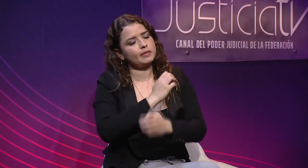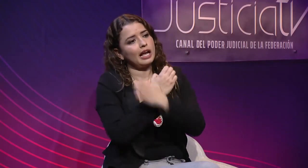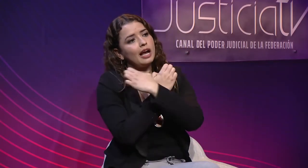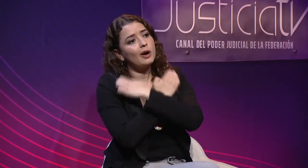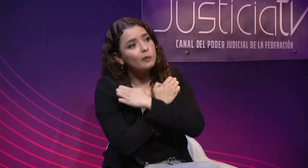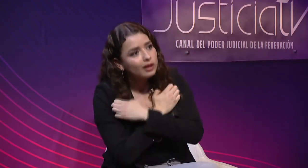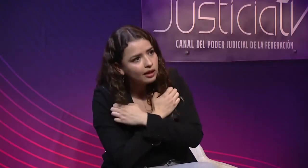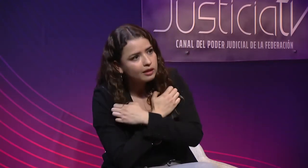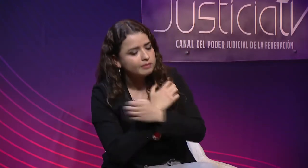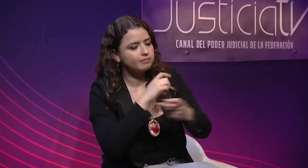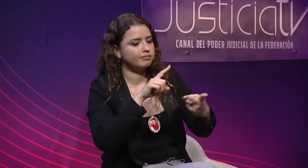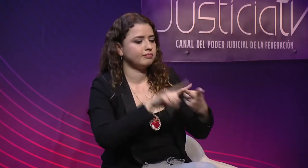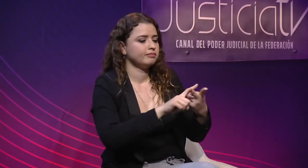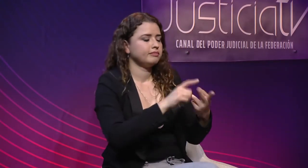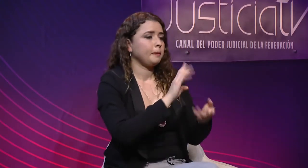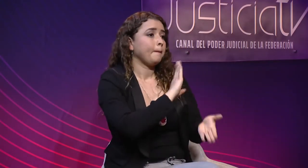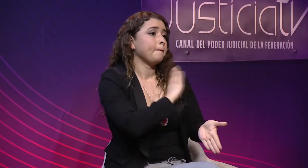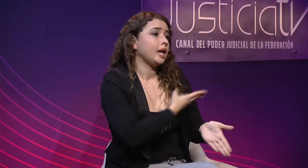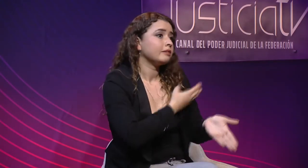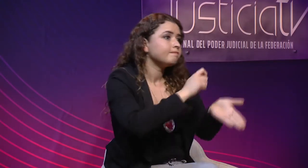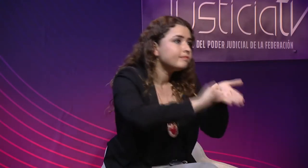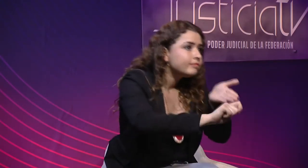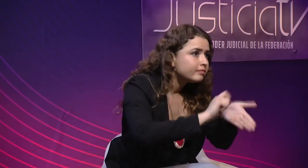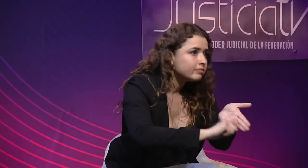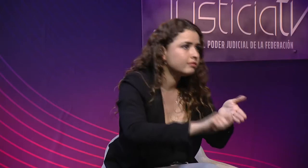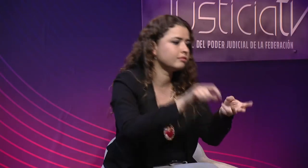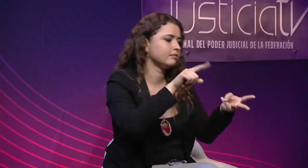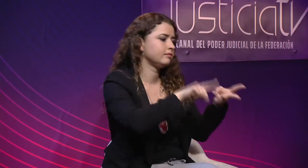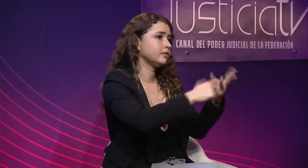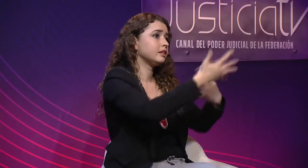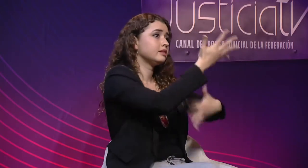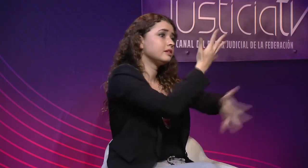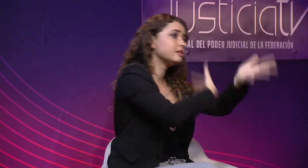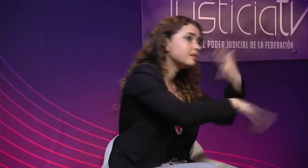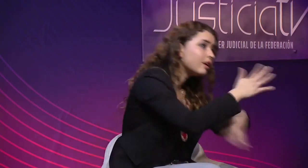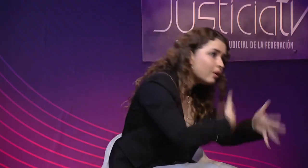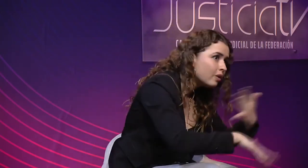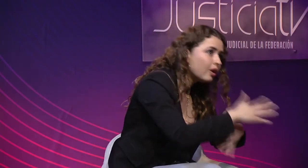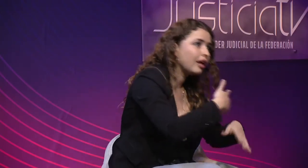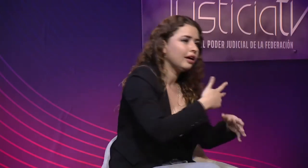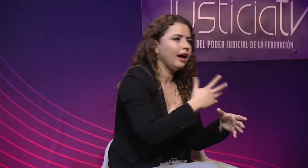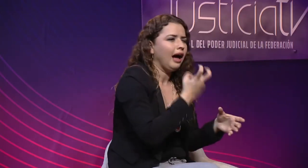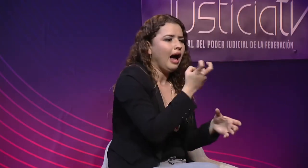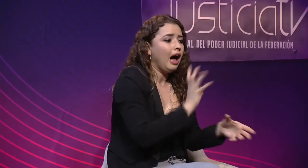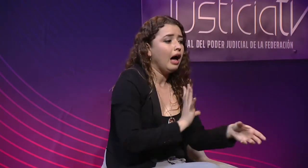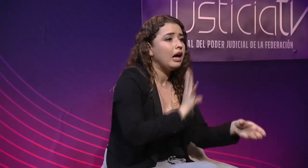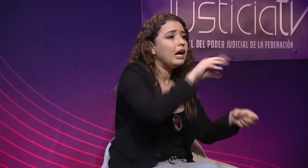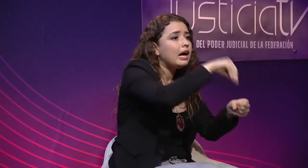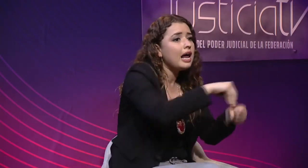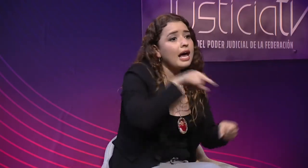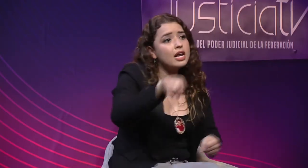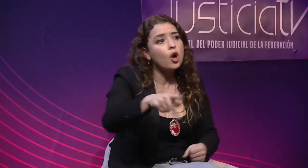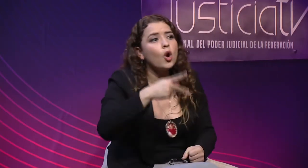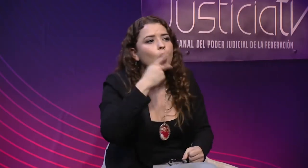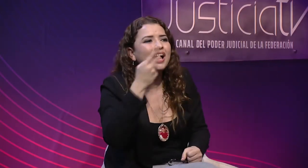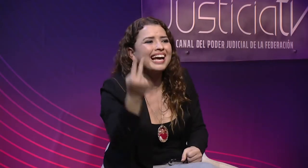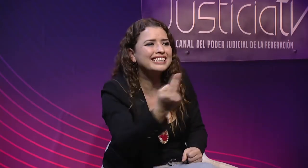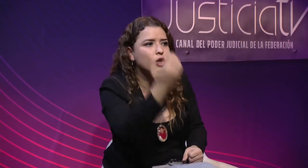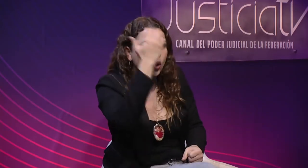problema aquí es que hace falta educación y hace falta también educación específica para los sordos,